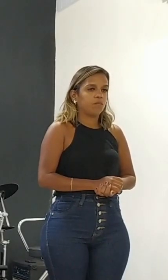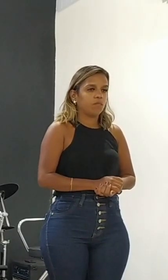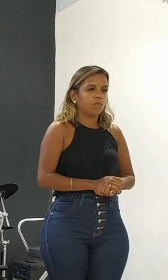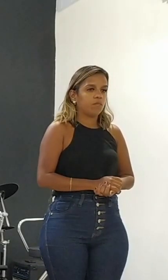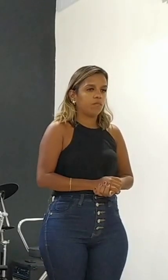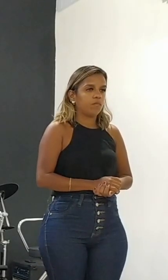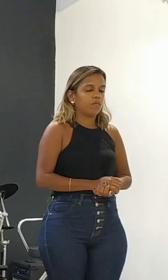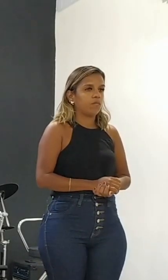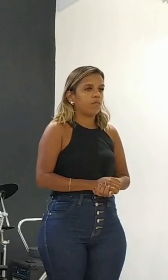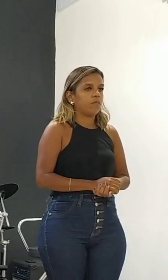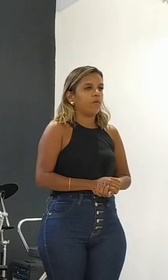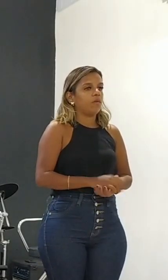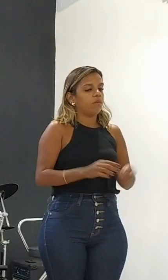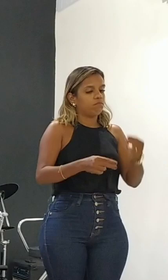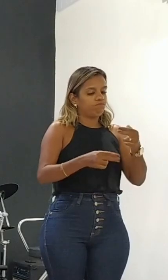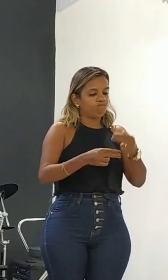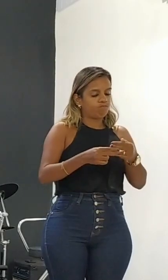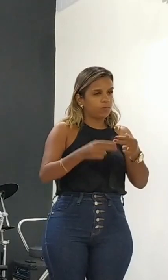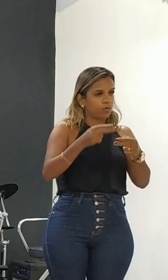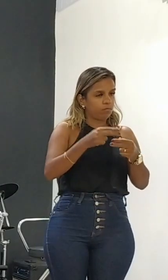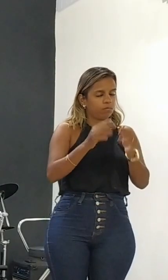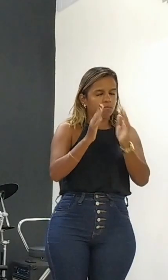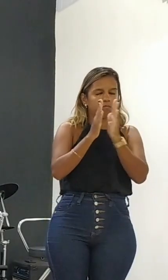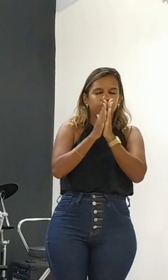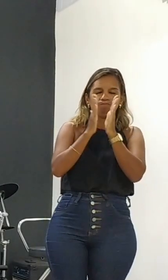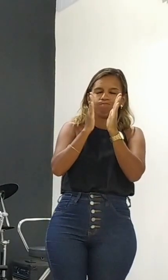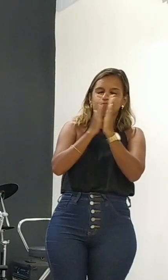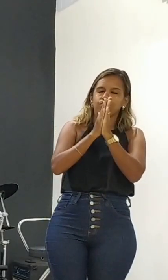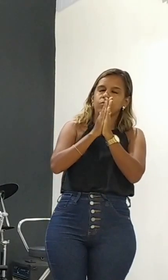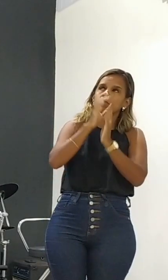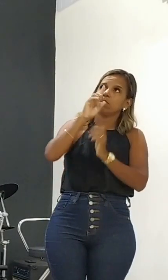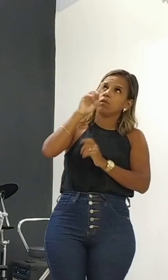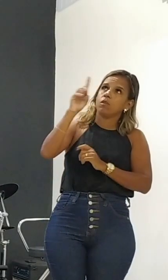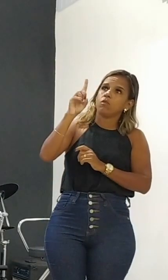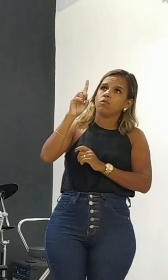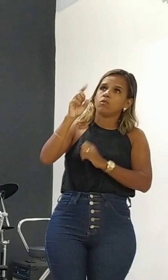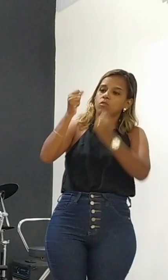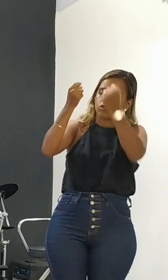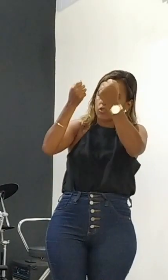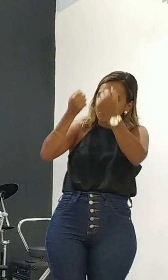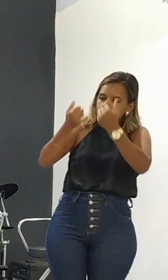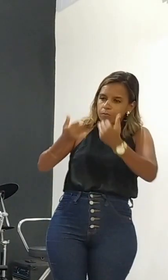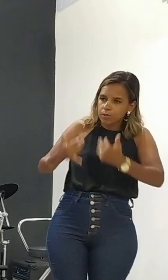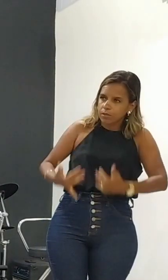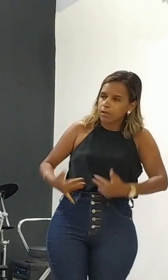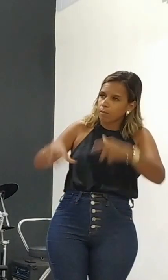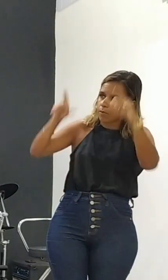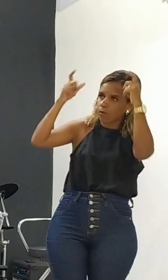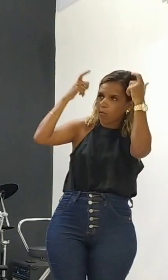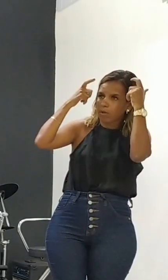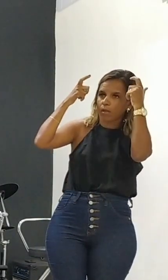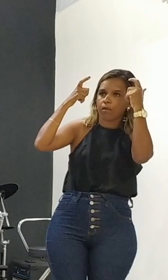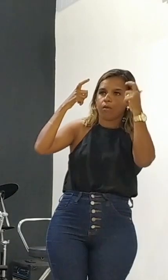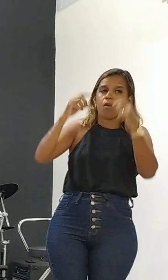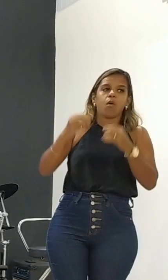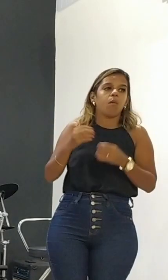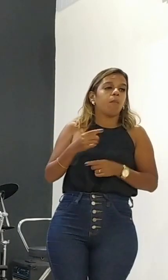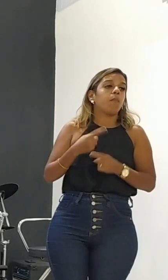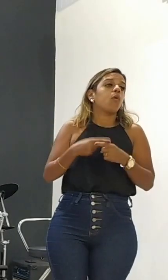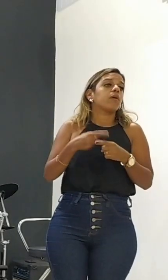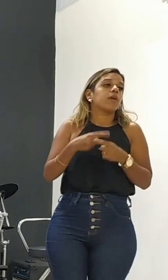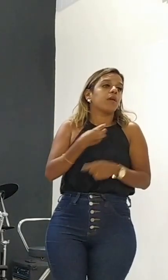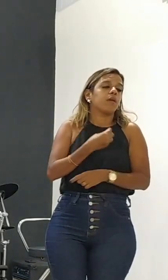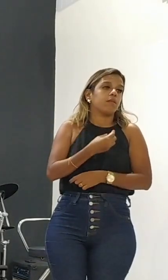ele ora a Deus e ele conta para o rei a situação em que seu povo está vivendo e por que ele estava triste daquele